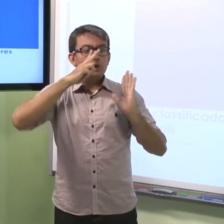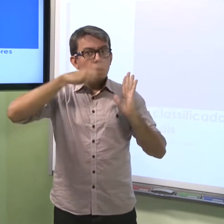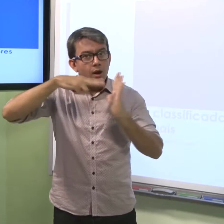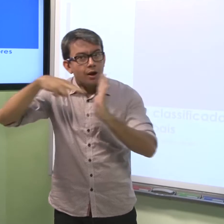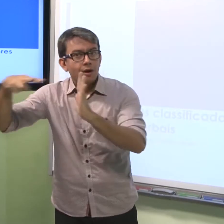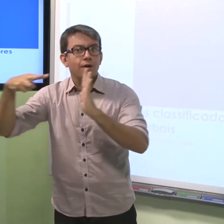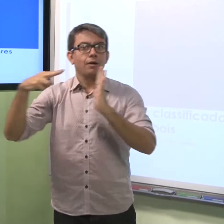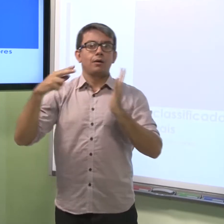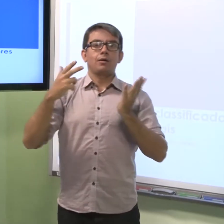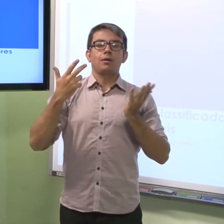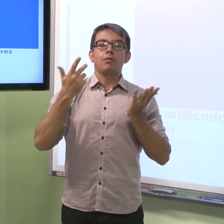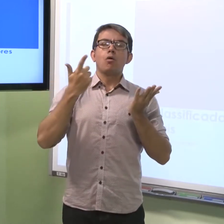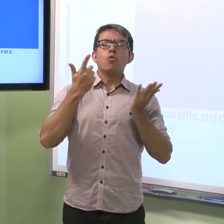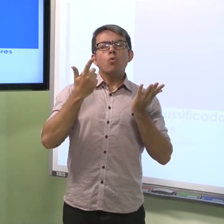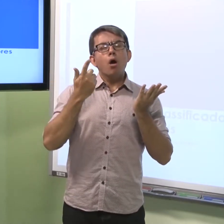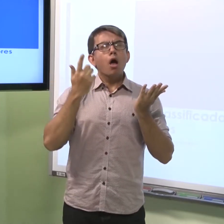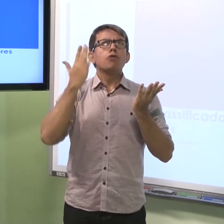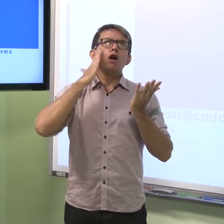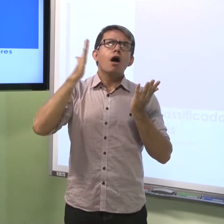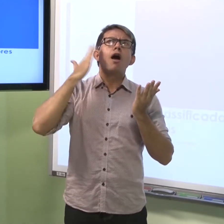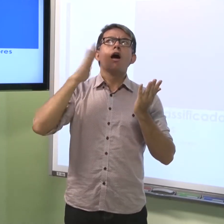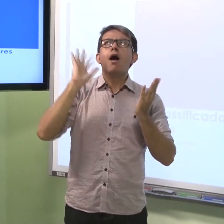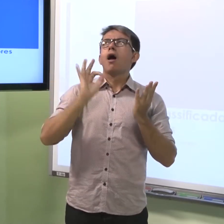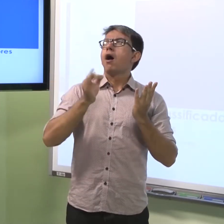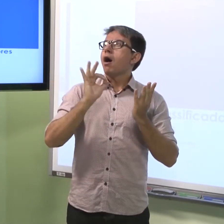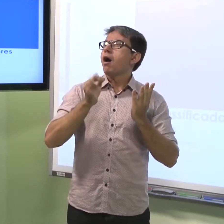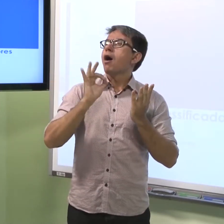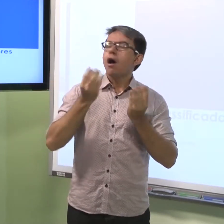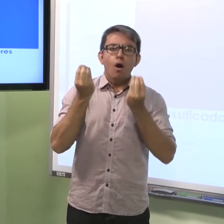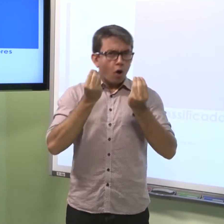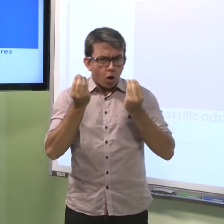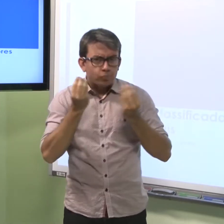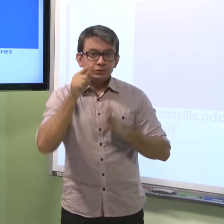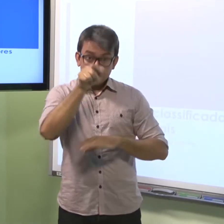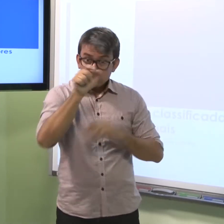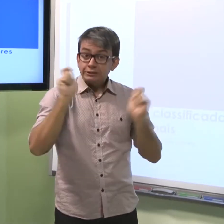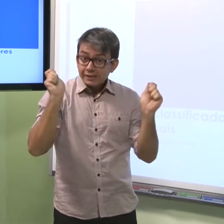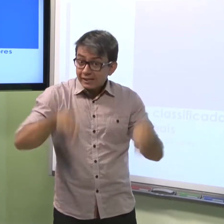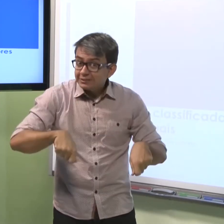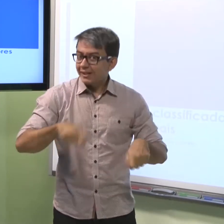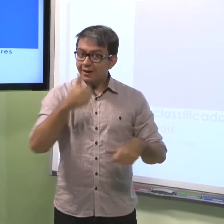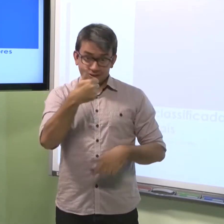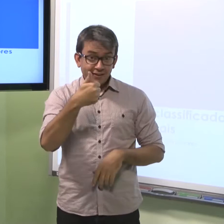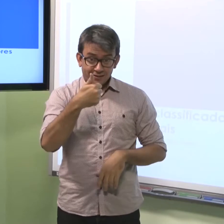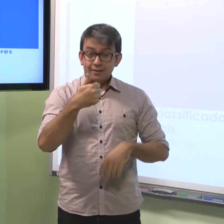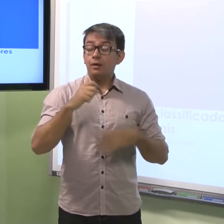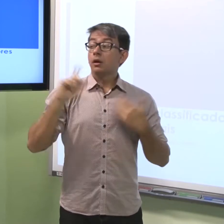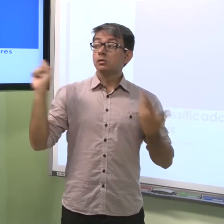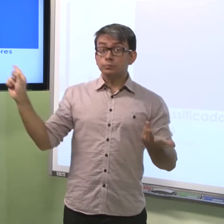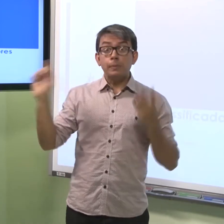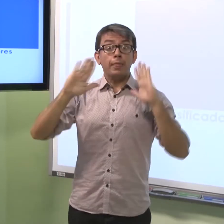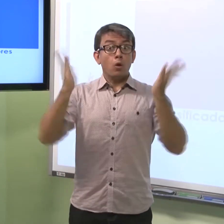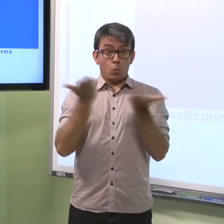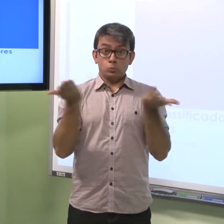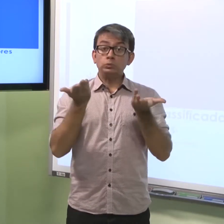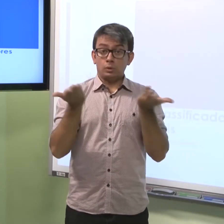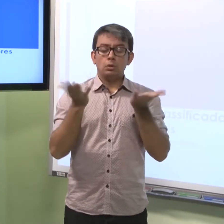Não, vocês irão fazer a leitura, entender e também assistir a videoaula.